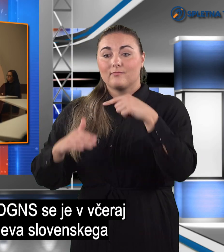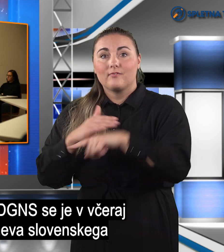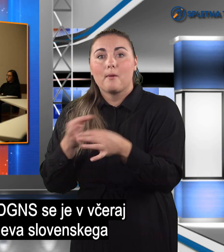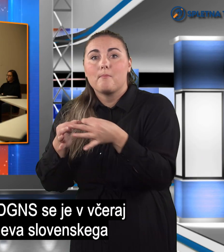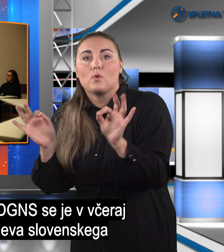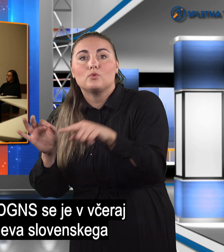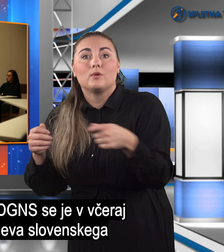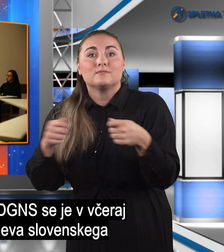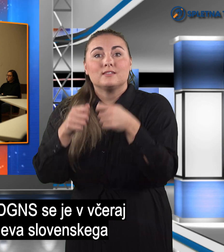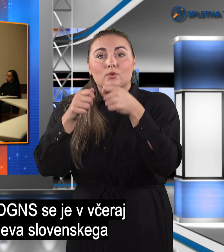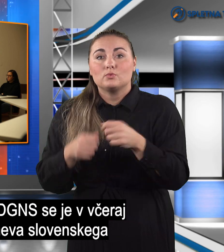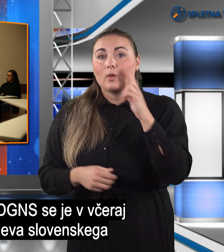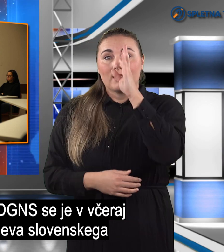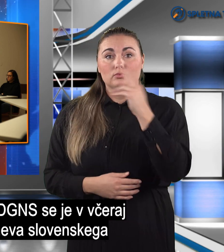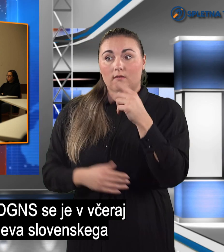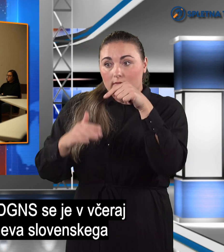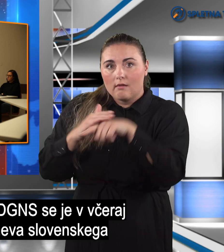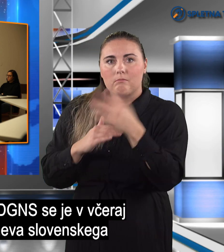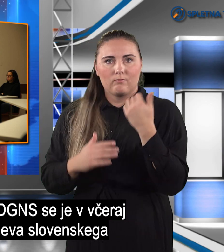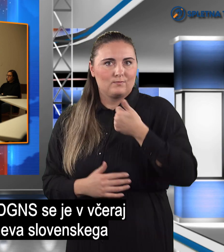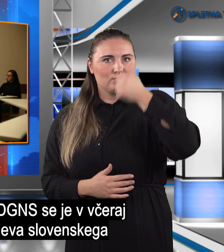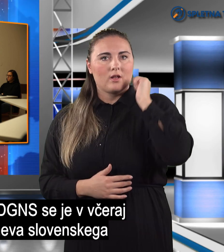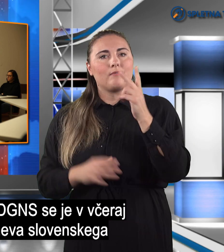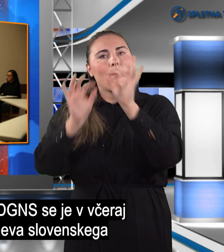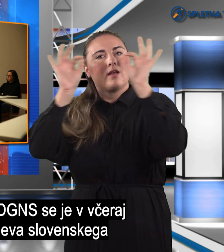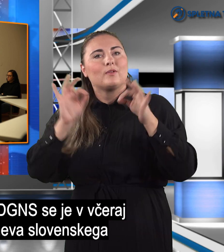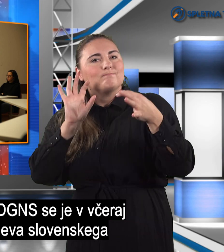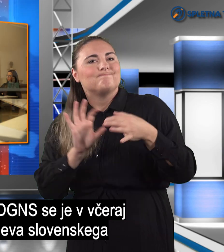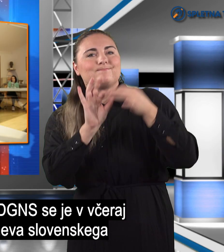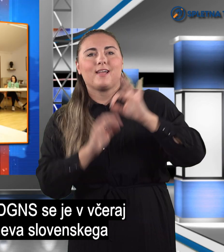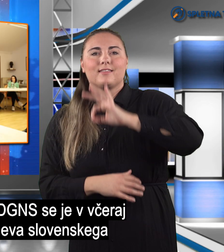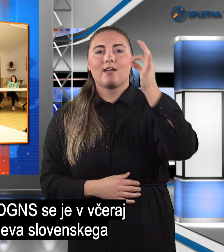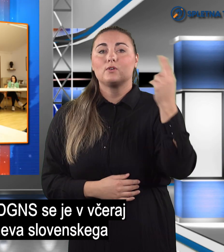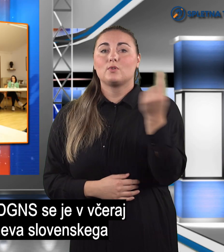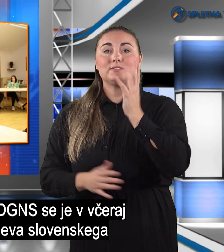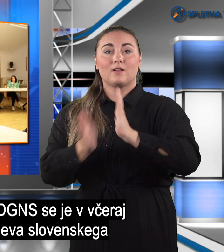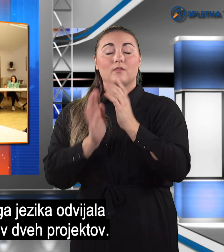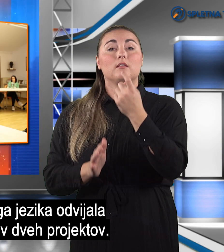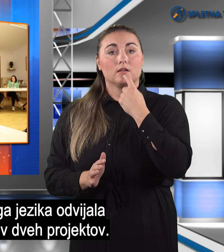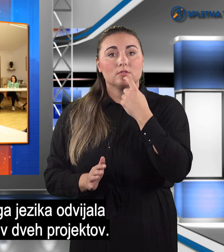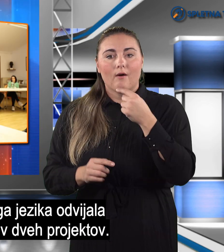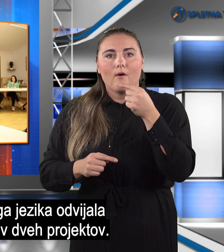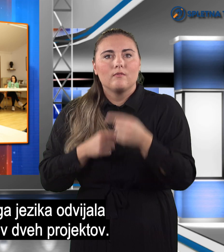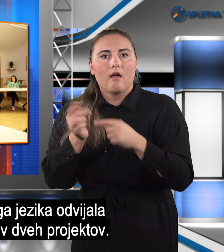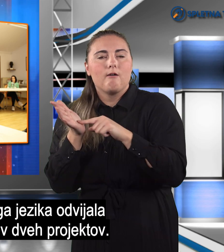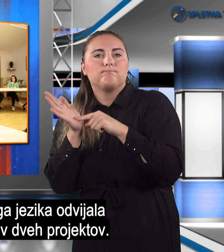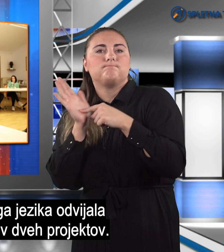V prostorih ZDGNS se je včeraj v okviru Dneva slovenskega znakovnega jezika odvijala predstavitev dveh projektov.